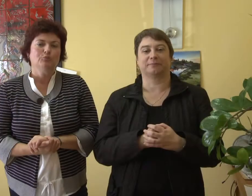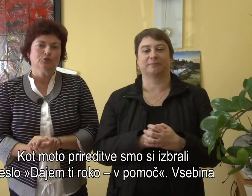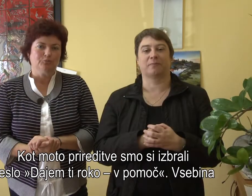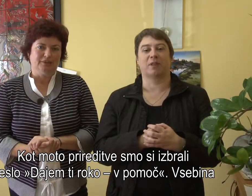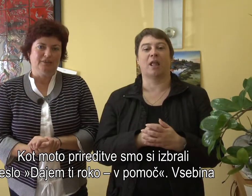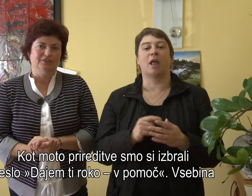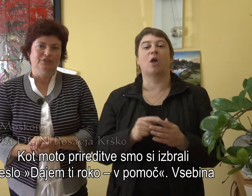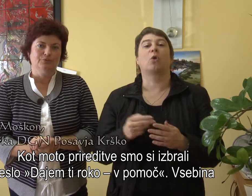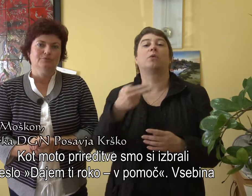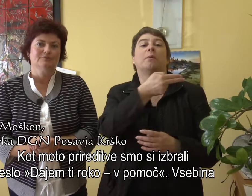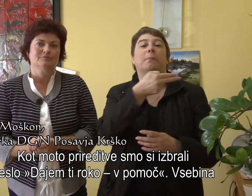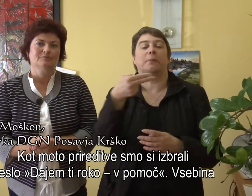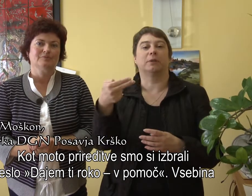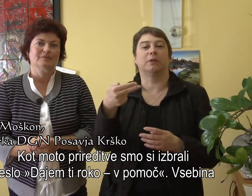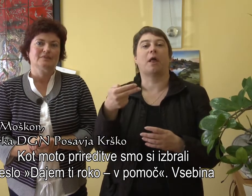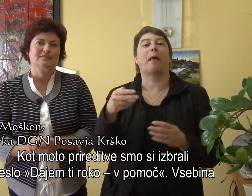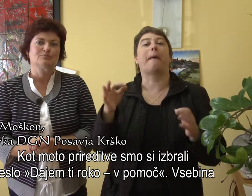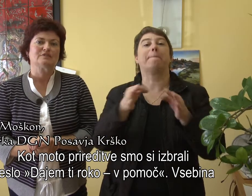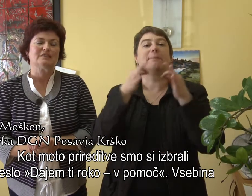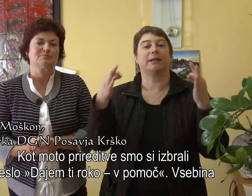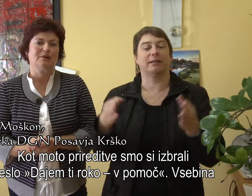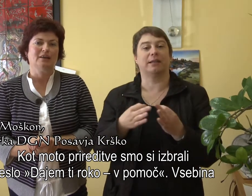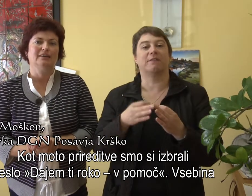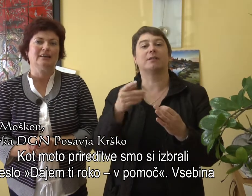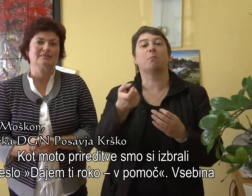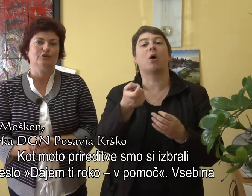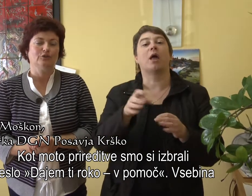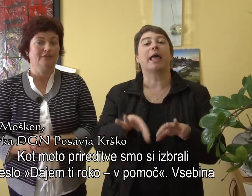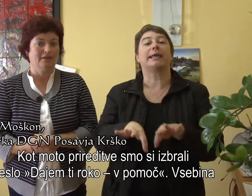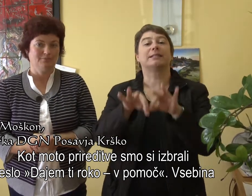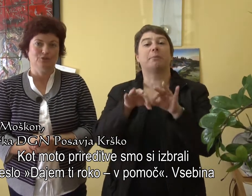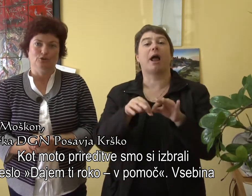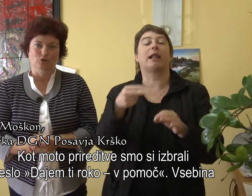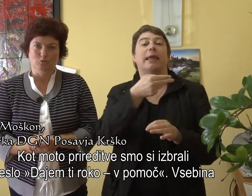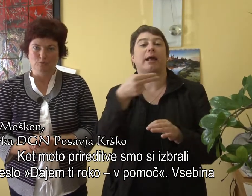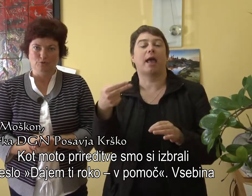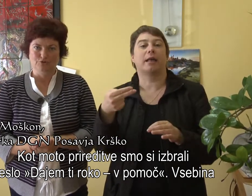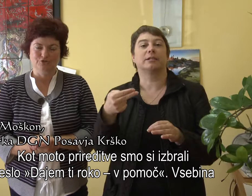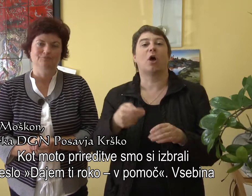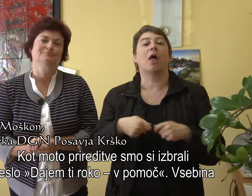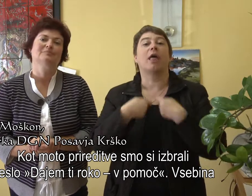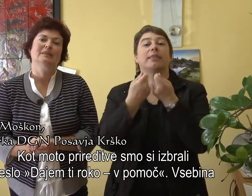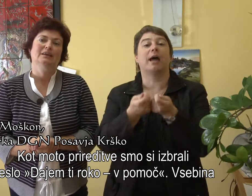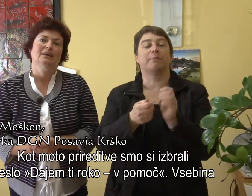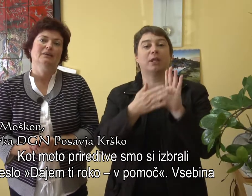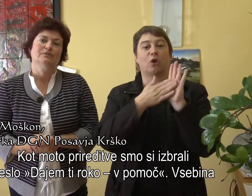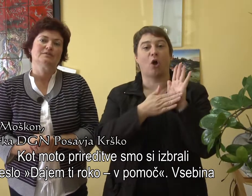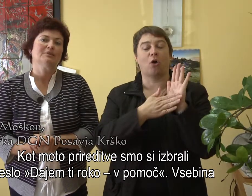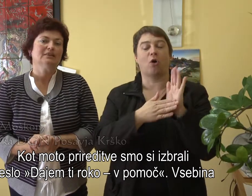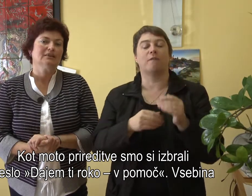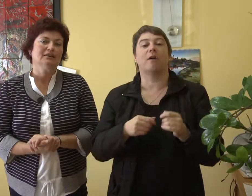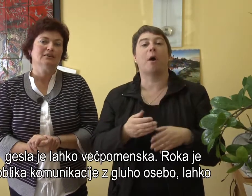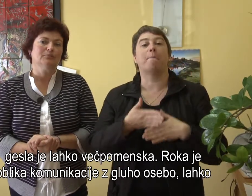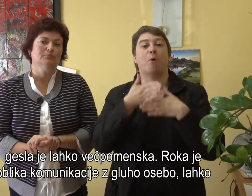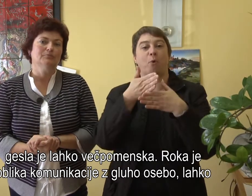Kot moto prireditev smo si izbrali geslo Dajem ti roko v pomoč.